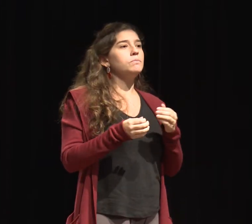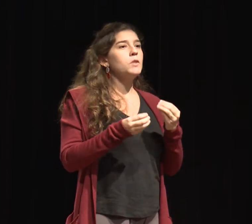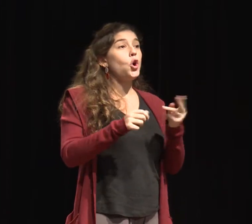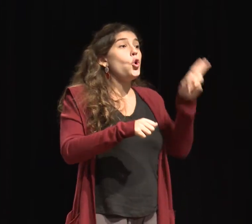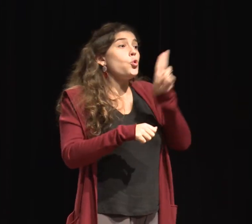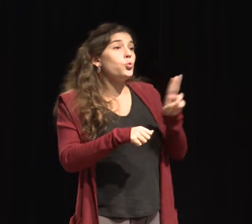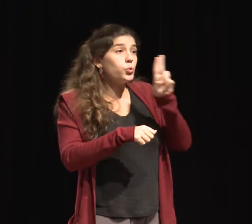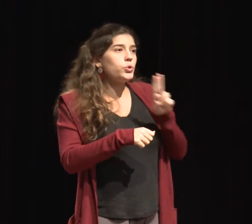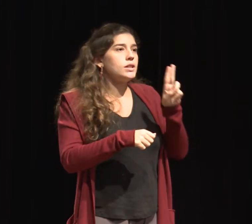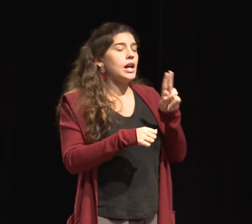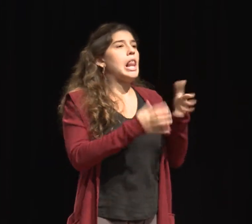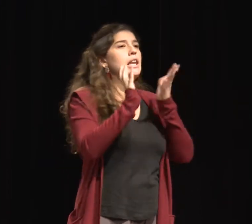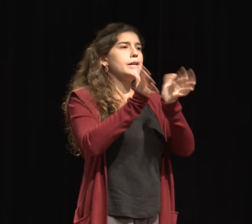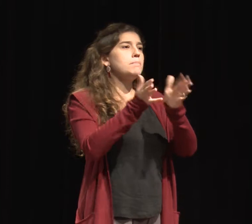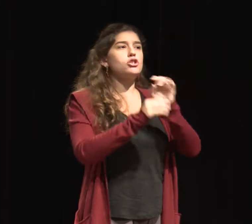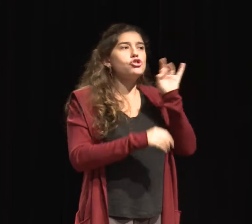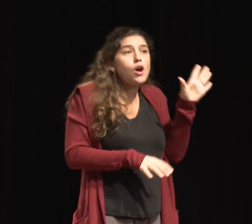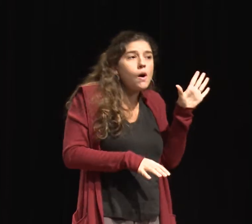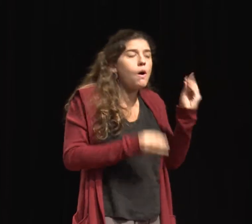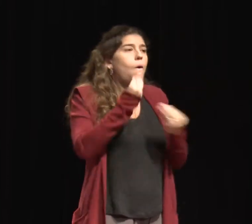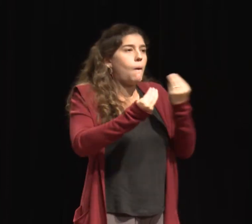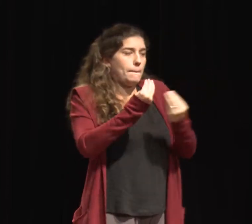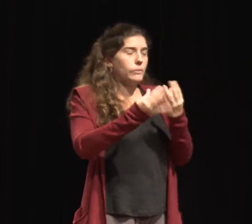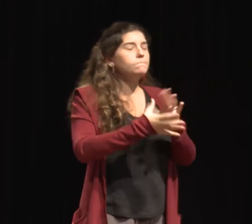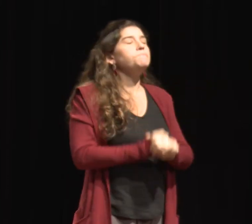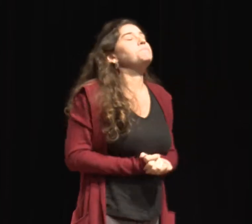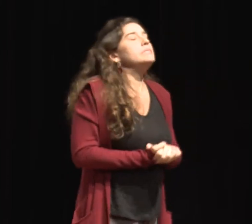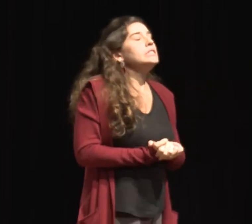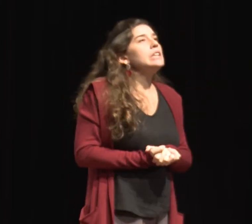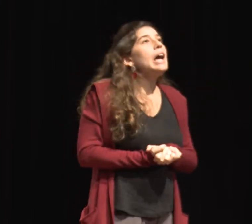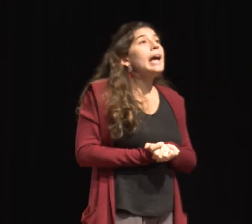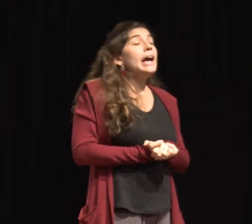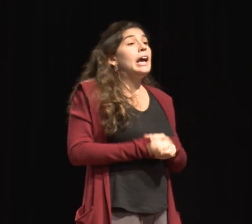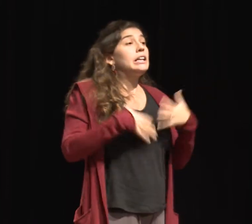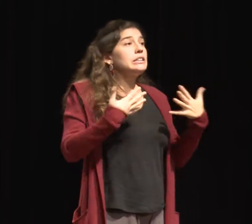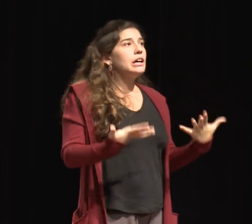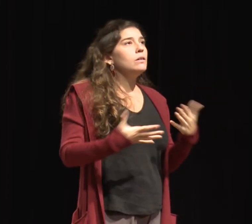Então, no português, né, na língua portuguesa, como é que seria?